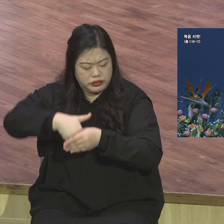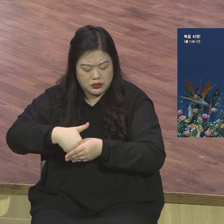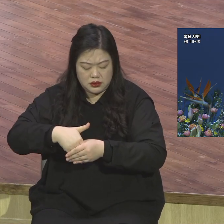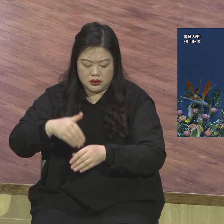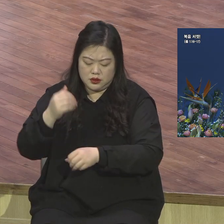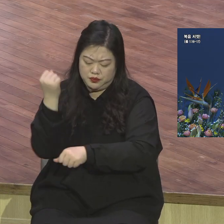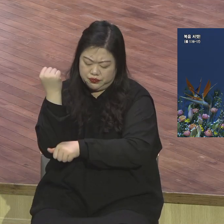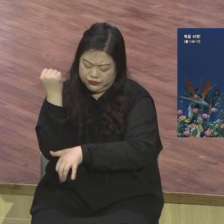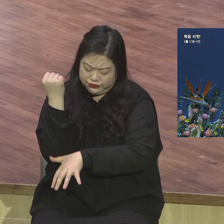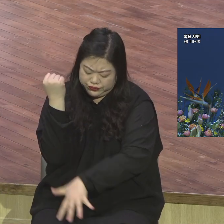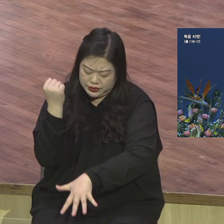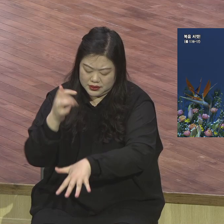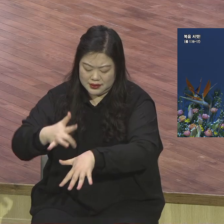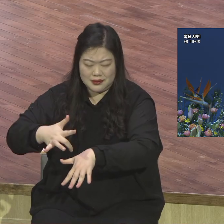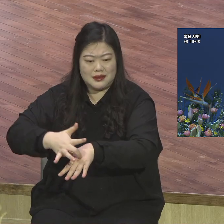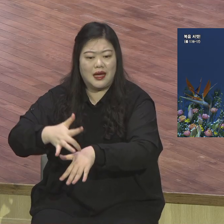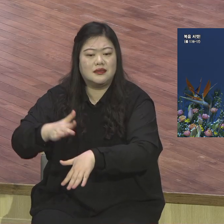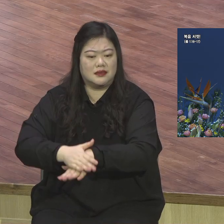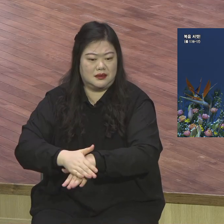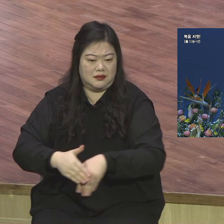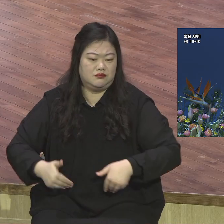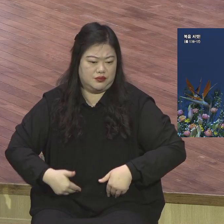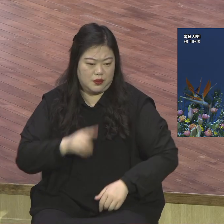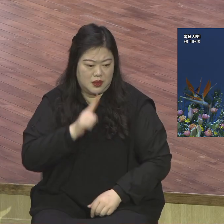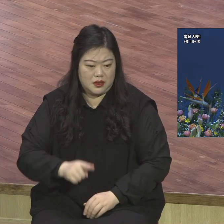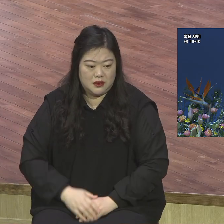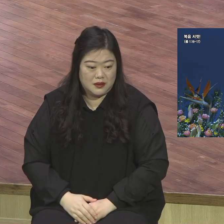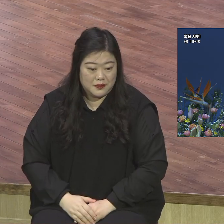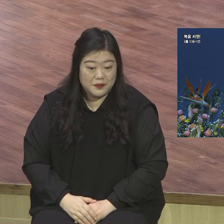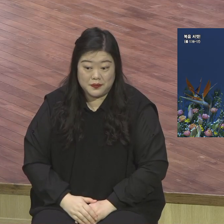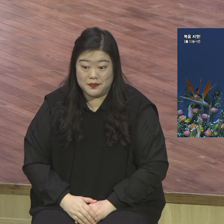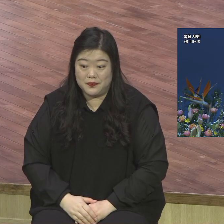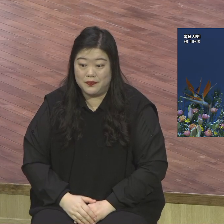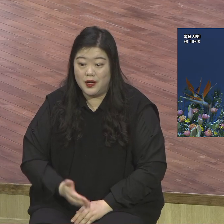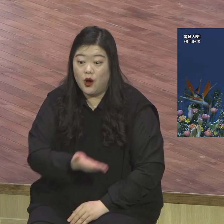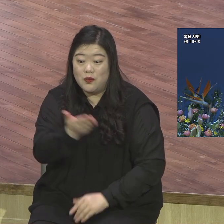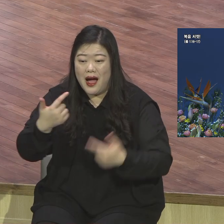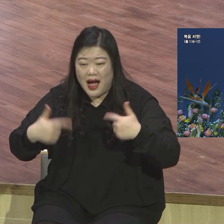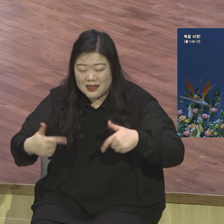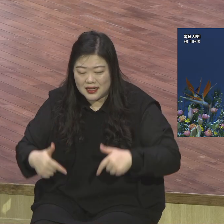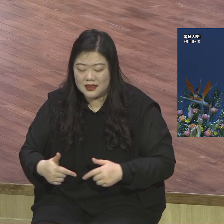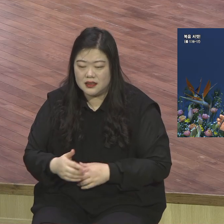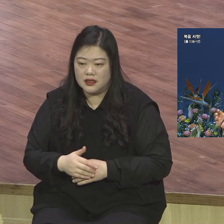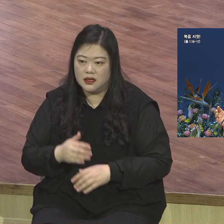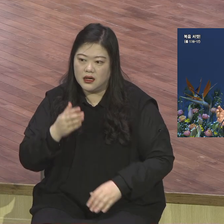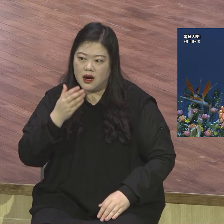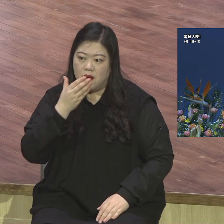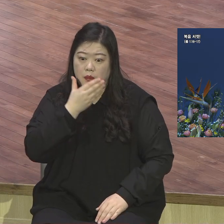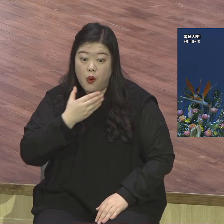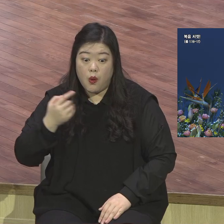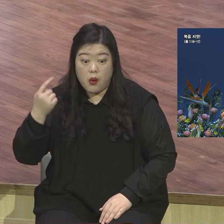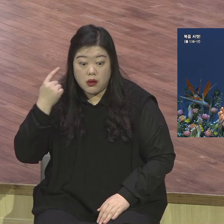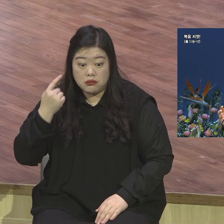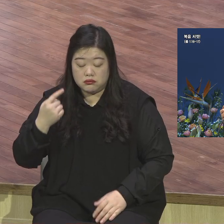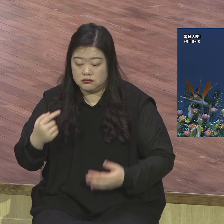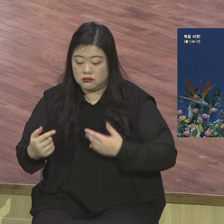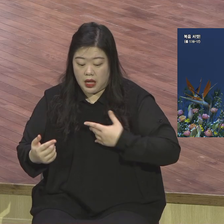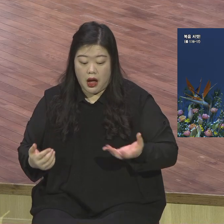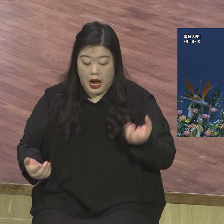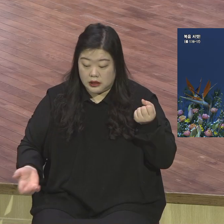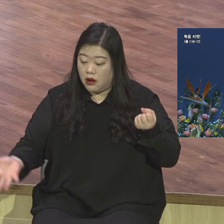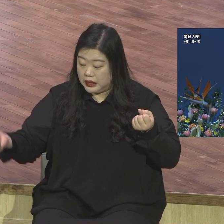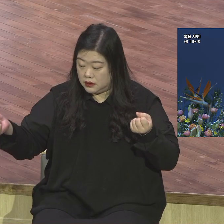복음, 완전 복음, 복음 공동체. 여러분 가는 곳마다 복음 정도가 아니라 공동체를 이루시기 바랍니다.